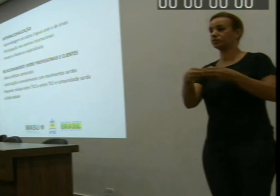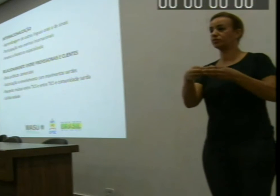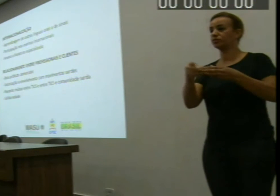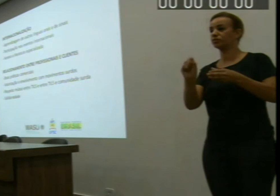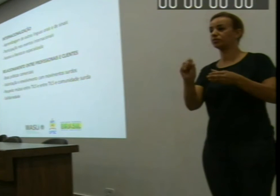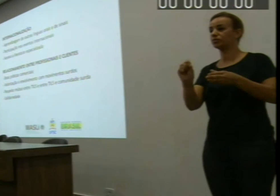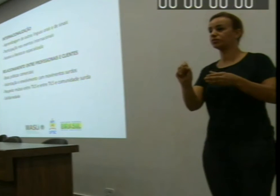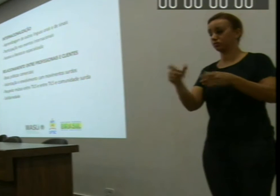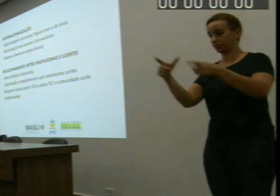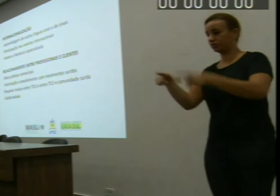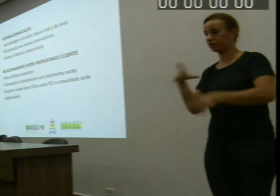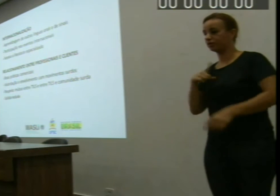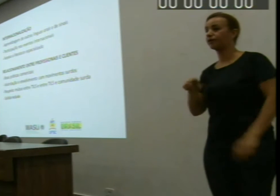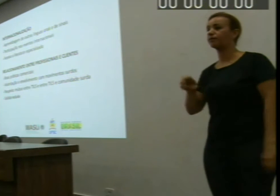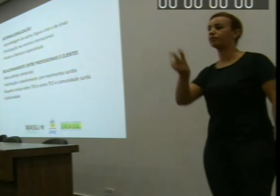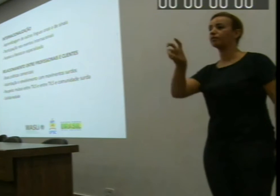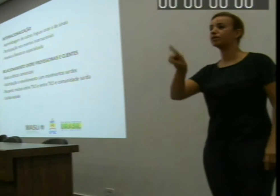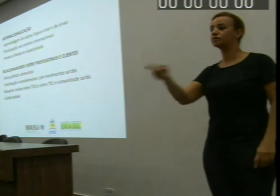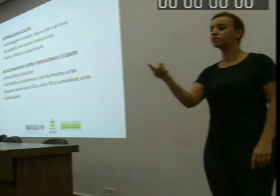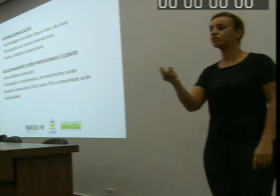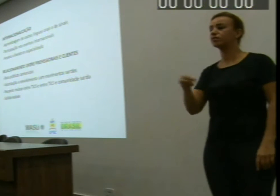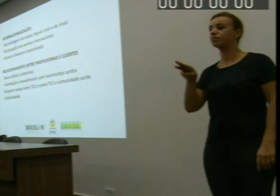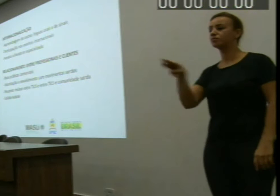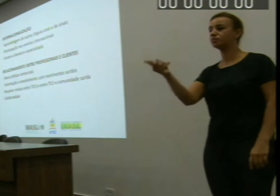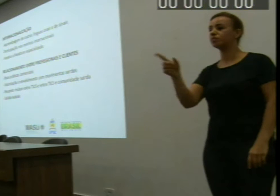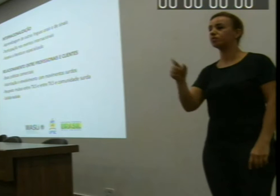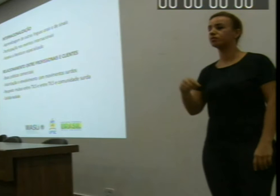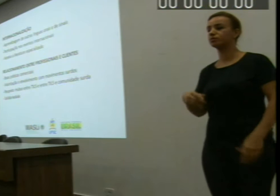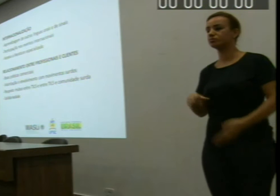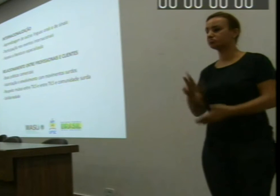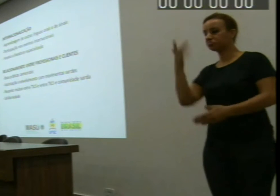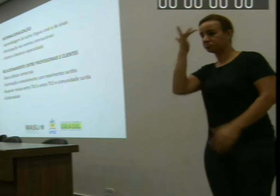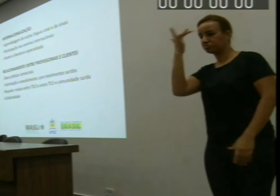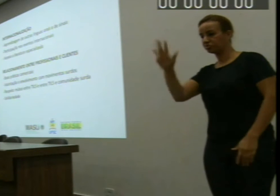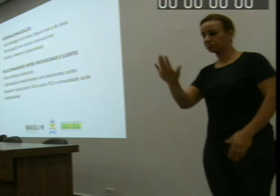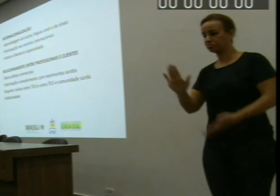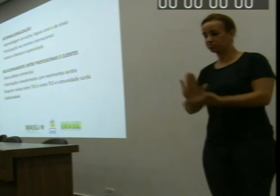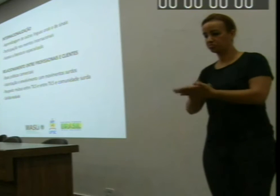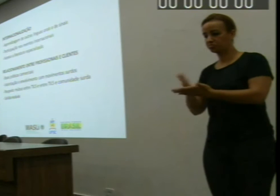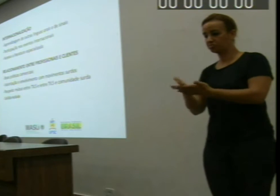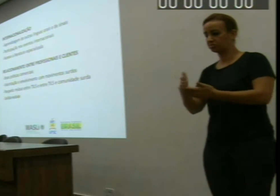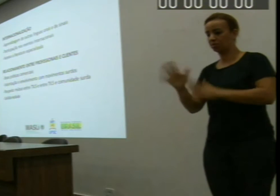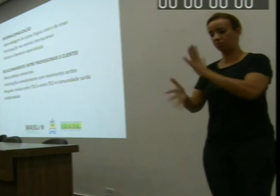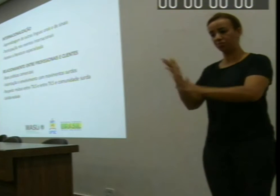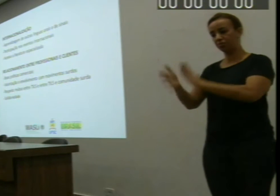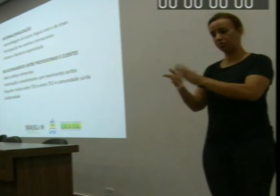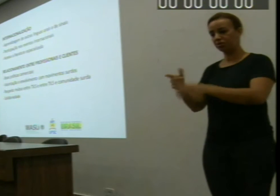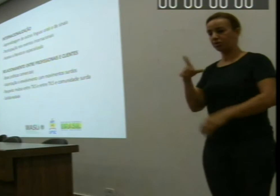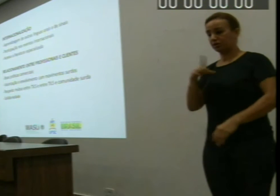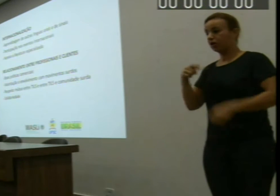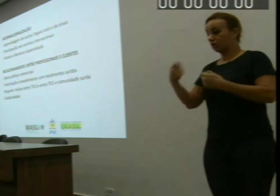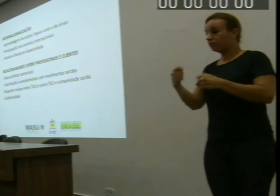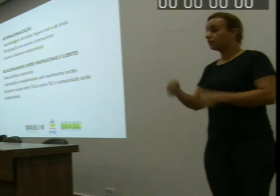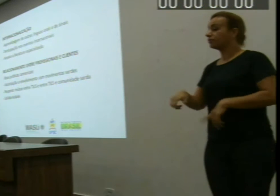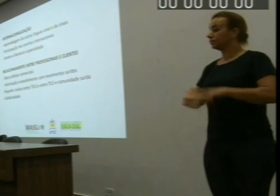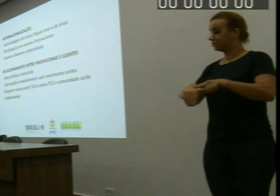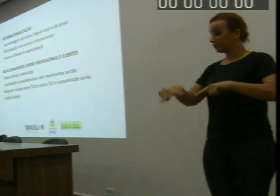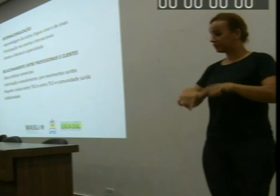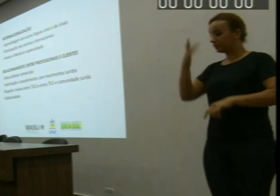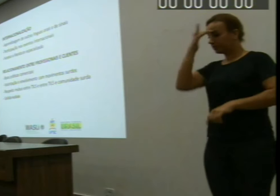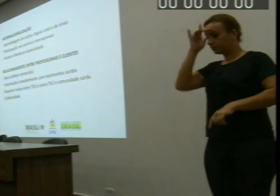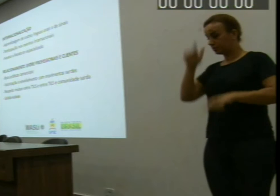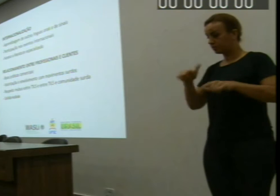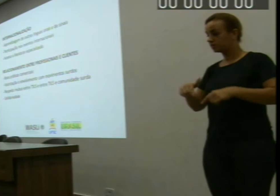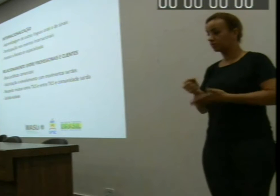tem 5.000 surdos aqui usuários de língua de sinais então para 5.000 surdos para atender esses 5.000 surdos a gente vai precisar